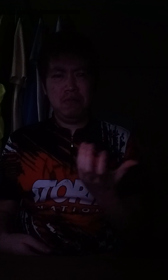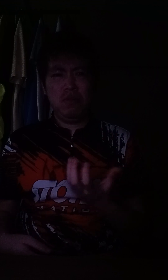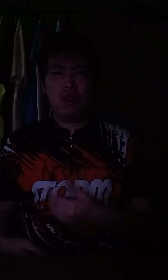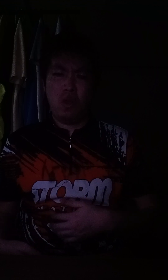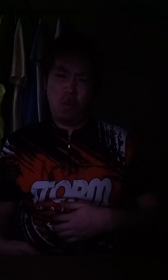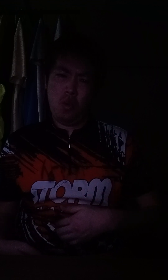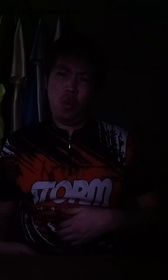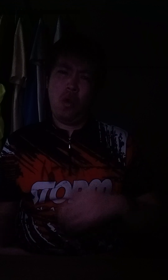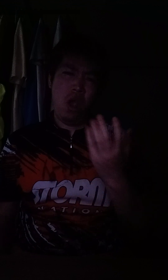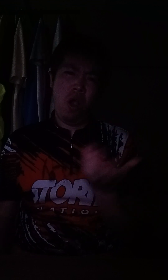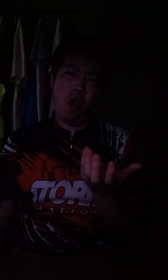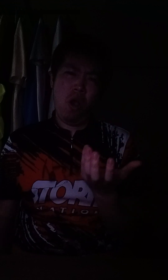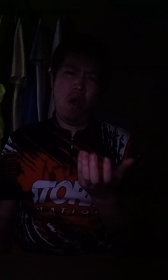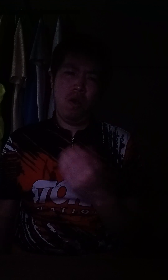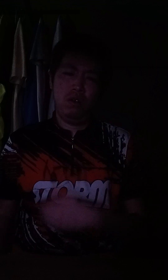배가 왜 아파?